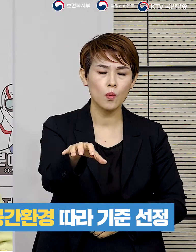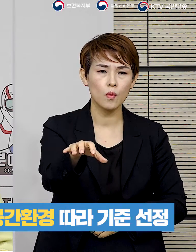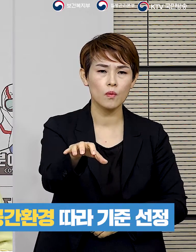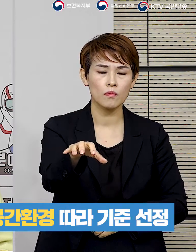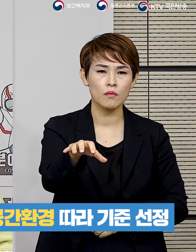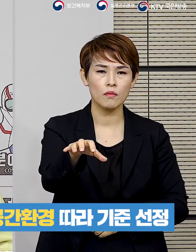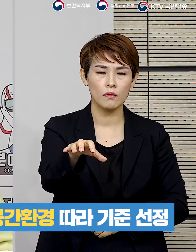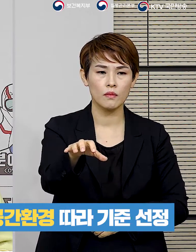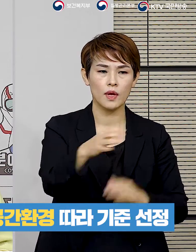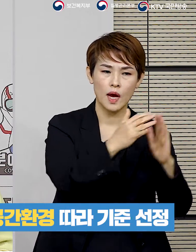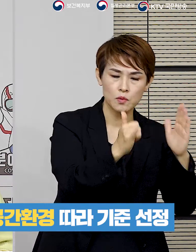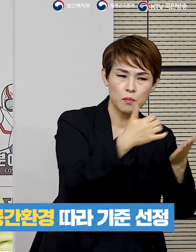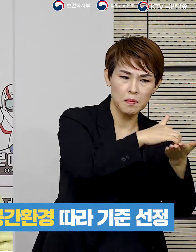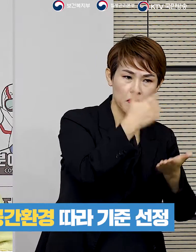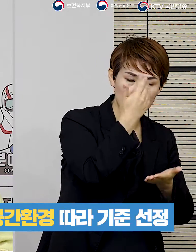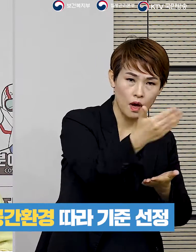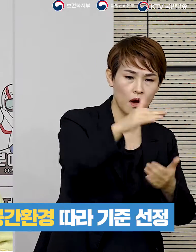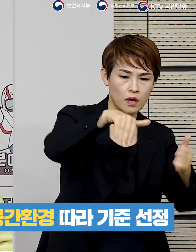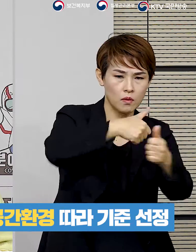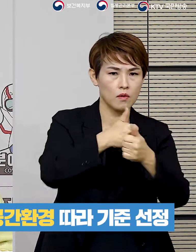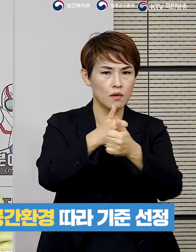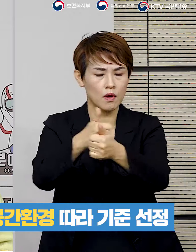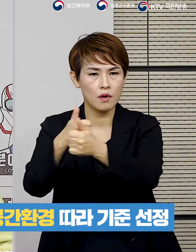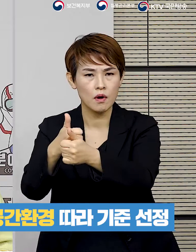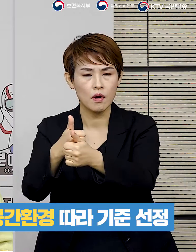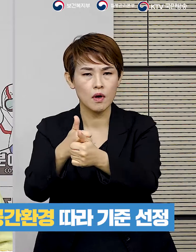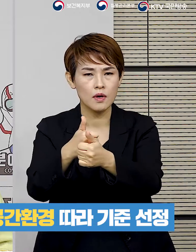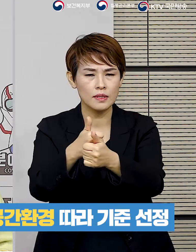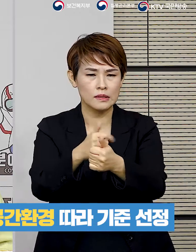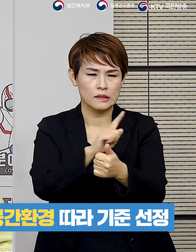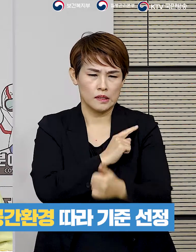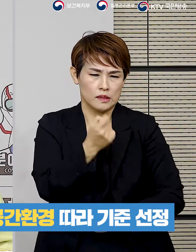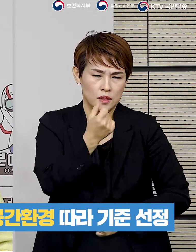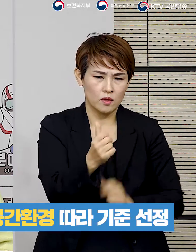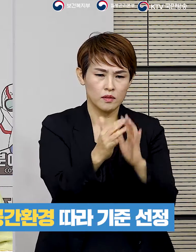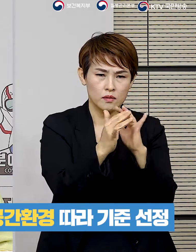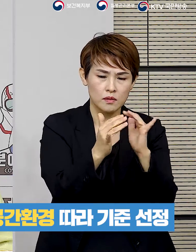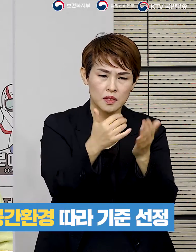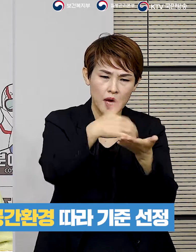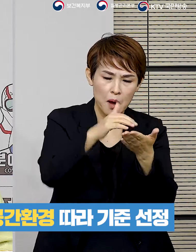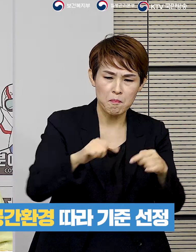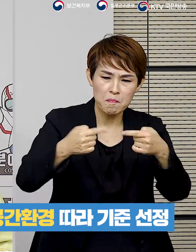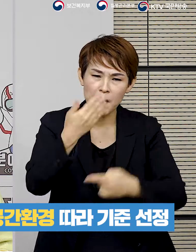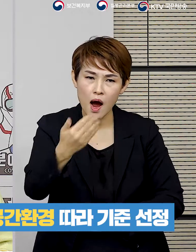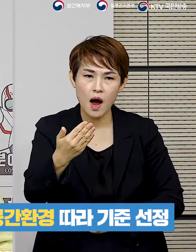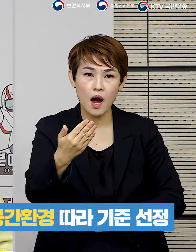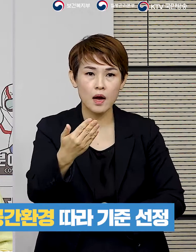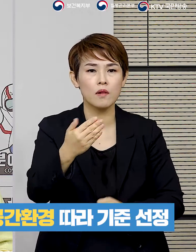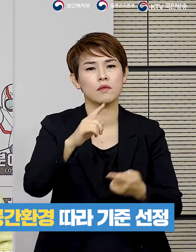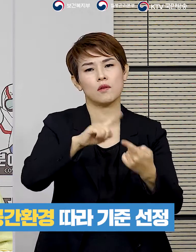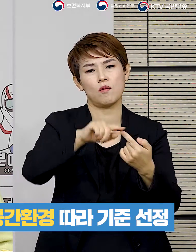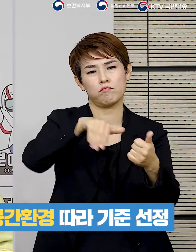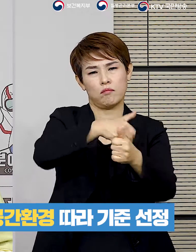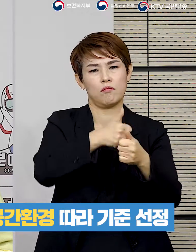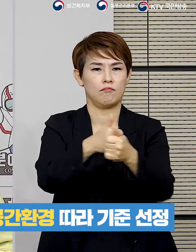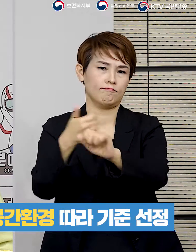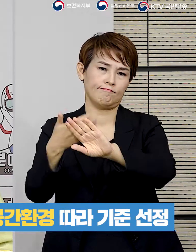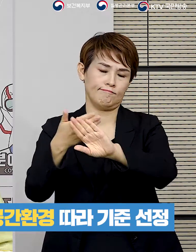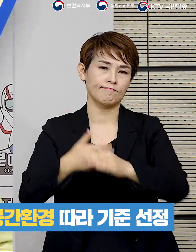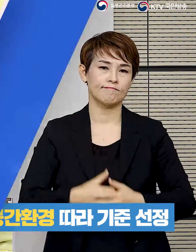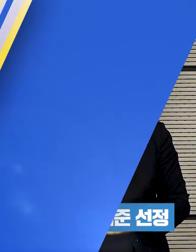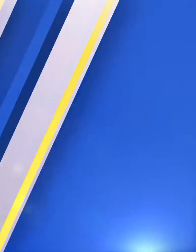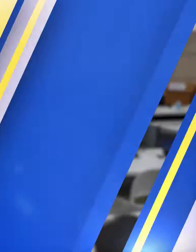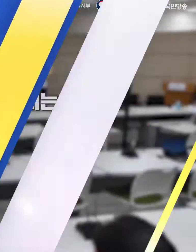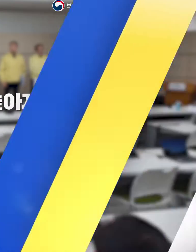환경, 그다음에 그 가족 구성원들의 상황에 따라서 최소 인원을 판단할 근거를 가지고 판단할 수 있다는 측면에서 저렇게 기술이